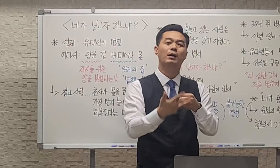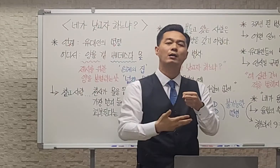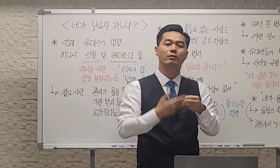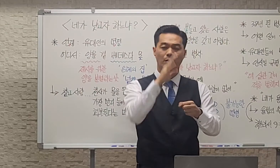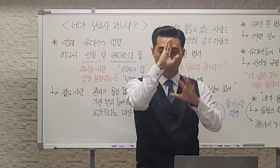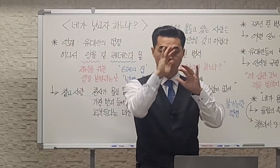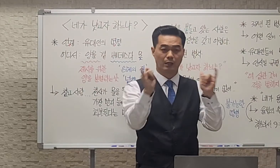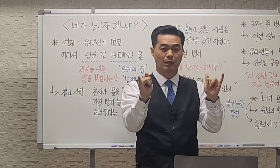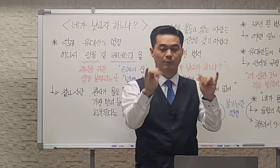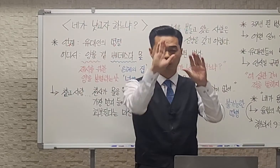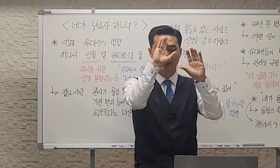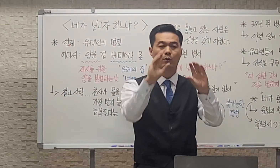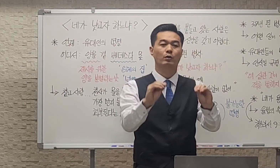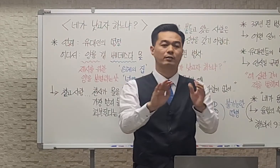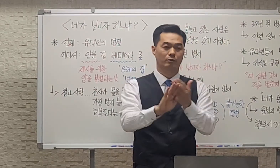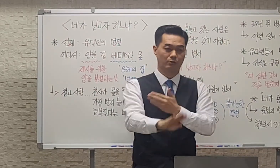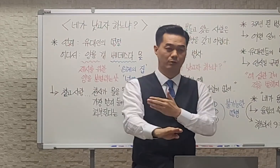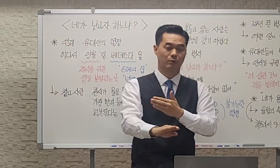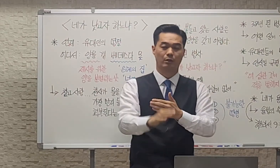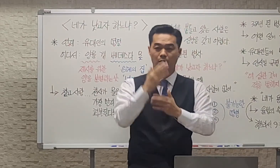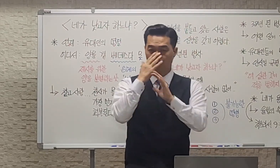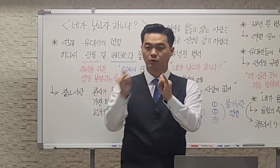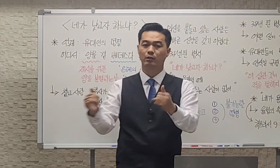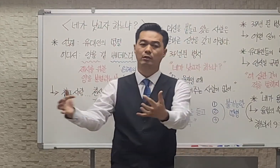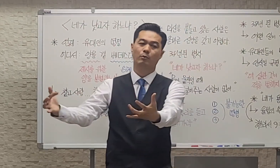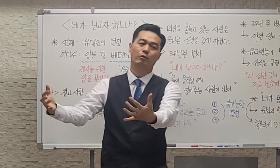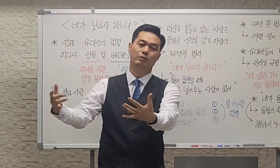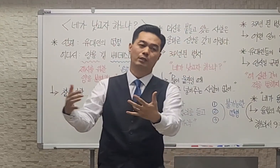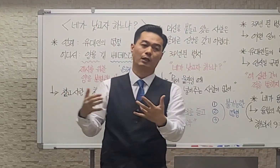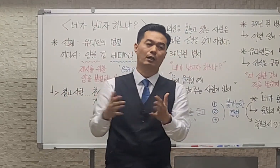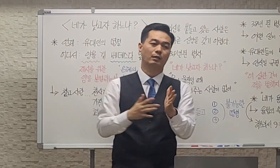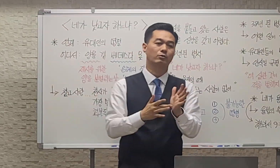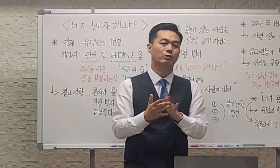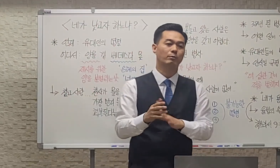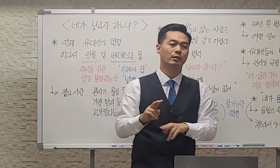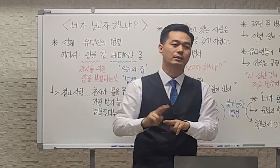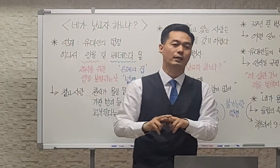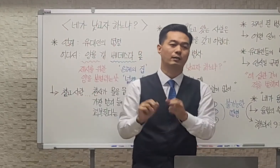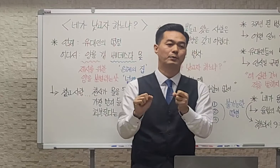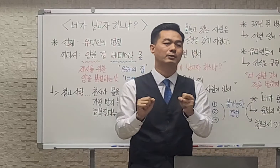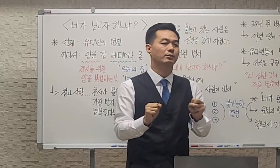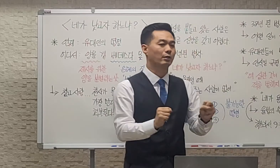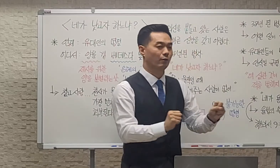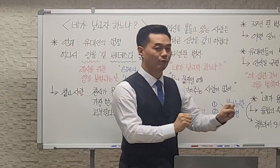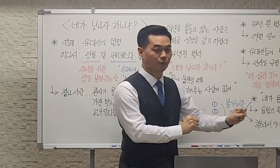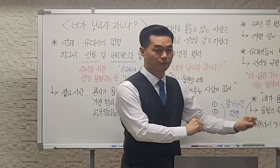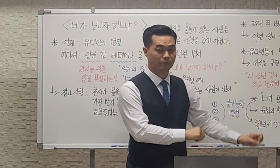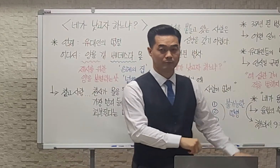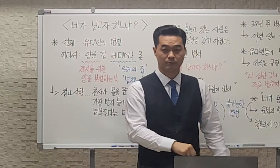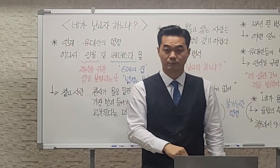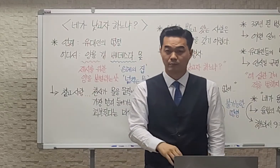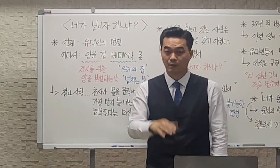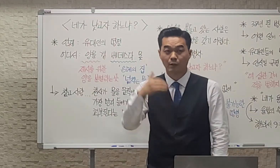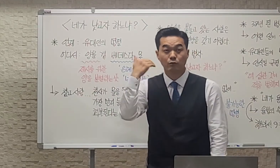38년 된 병자가 병이 낫고 나서 유대인들이 모여드니까 예수님이 자리를 피하셨어요.